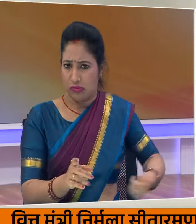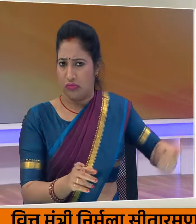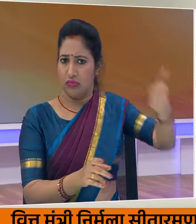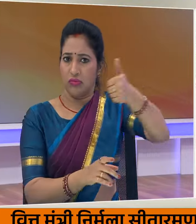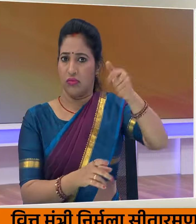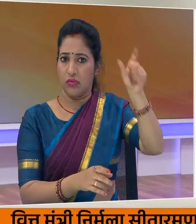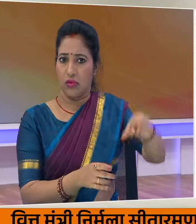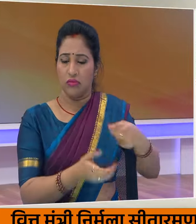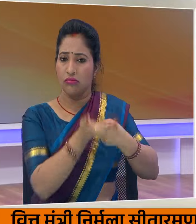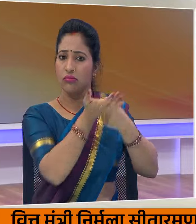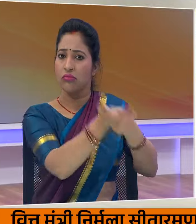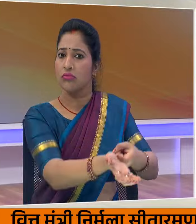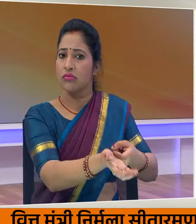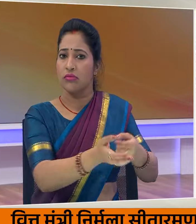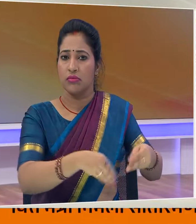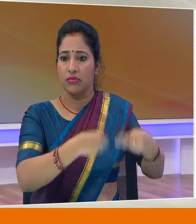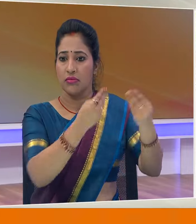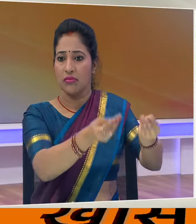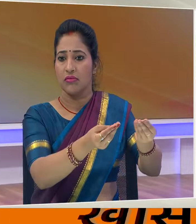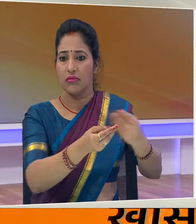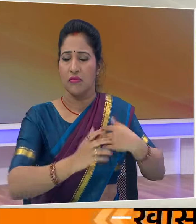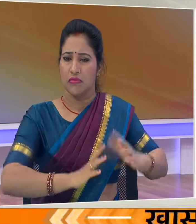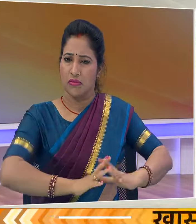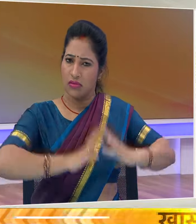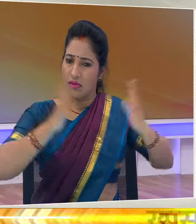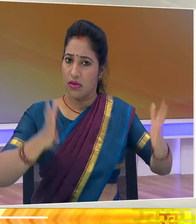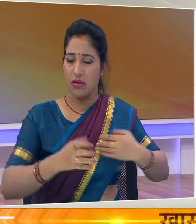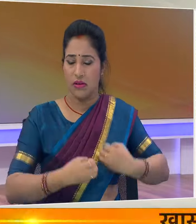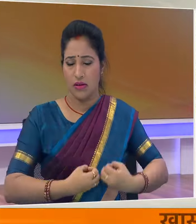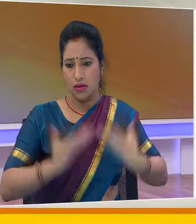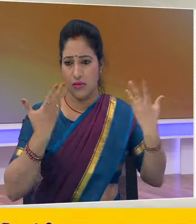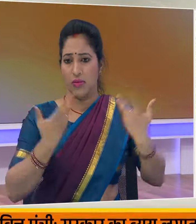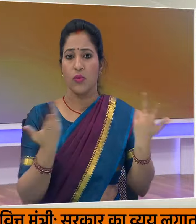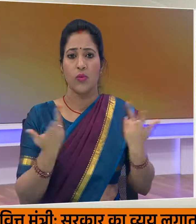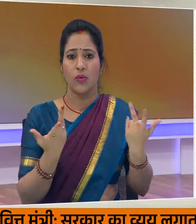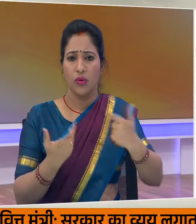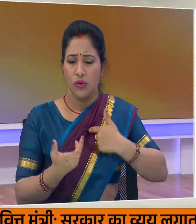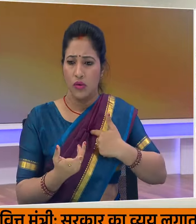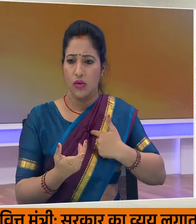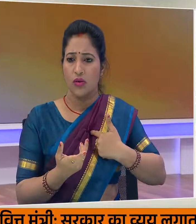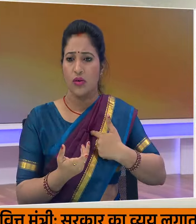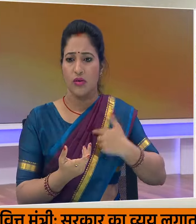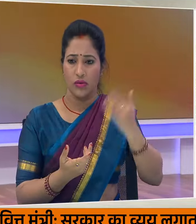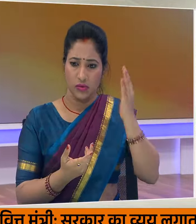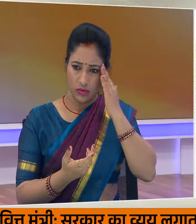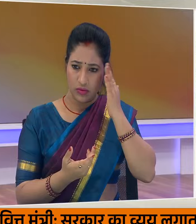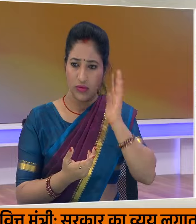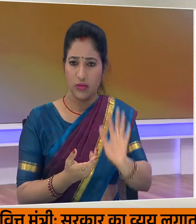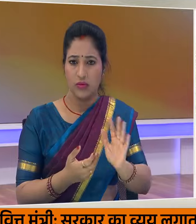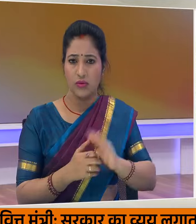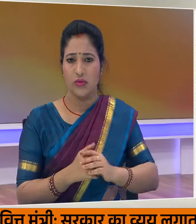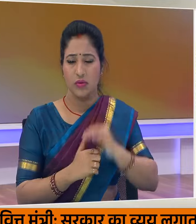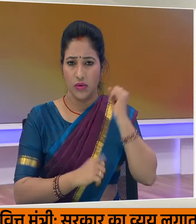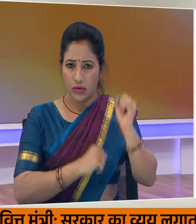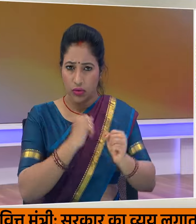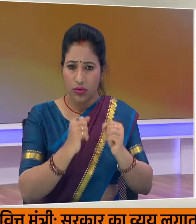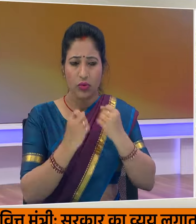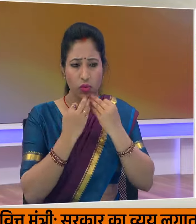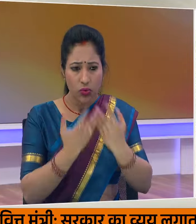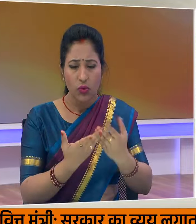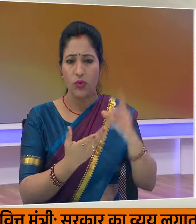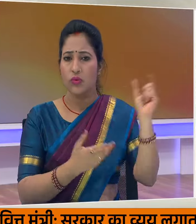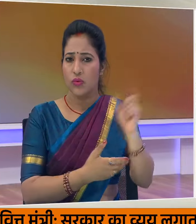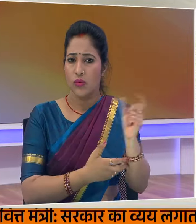चाहेंगे, आज जिम्मेदारी बढ़ गई है? नहीं, मैं बहुत खुश हूँ क्योंकि मैं जब छात्र थी, मैं स्कूल और कॉलेज